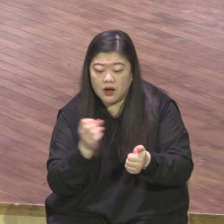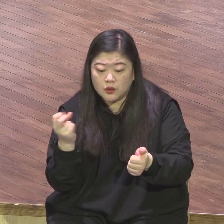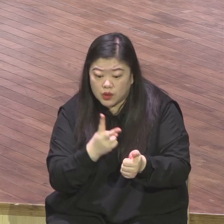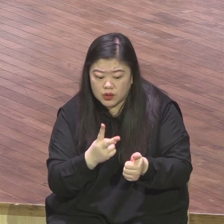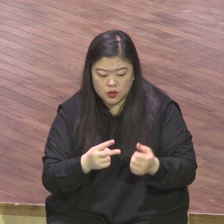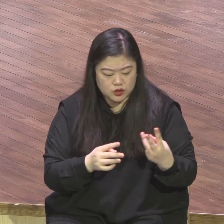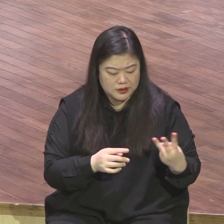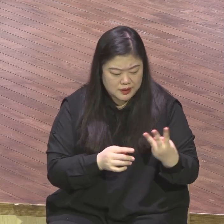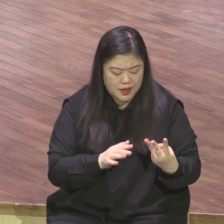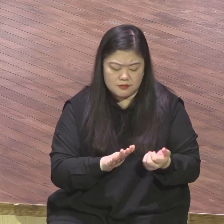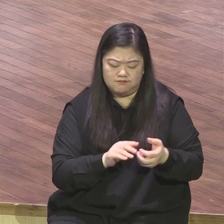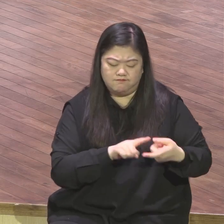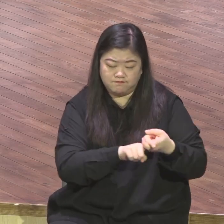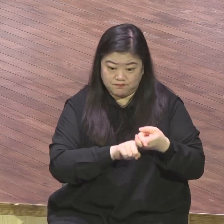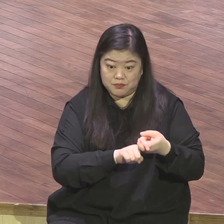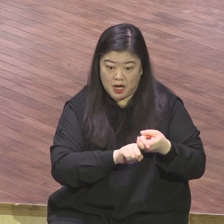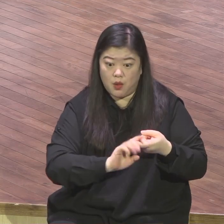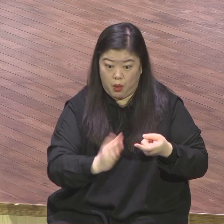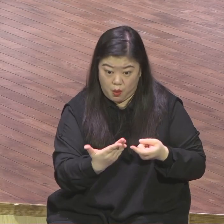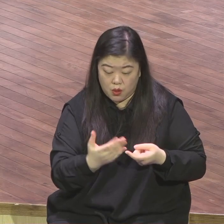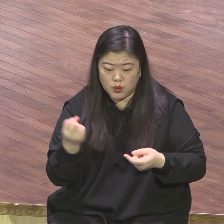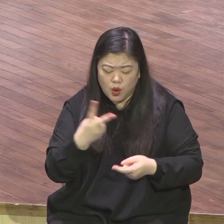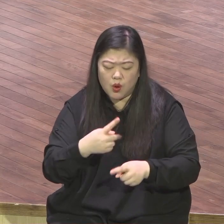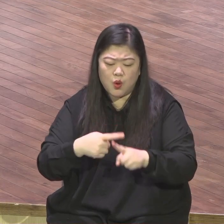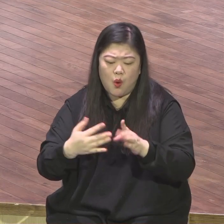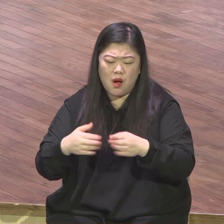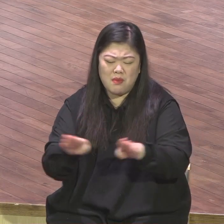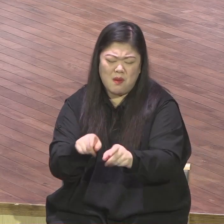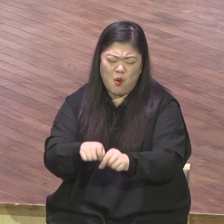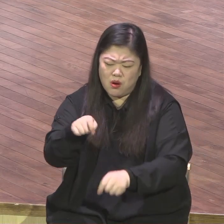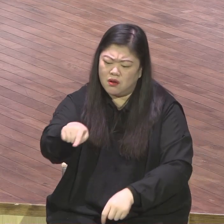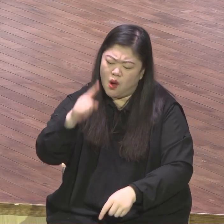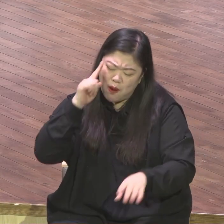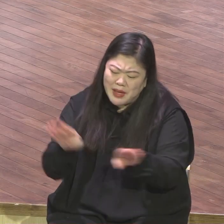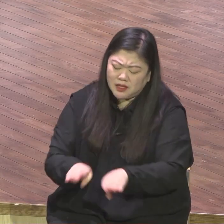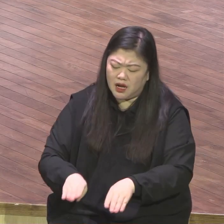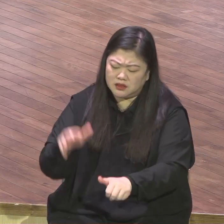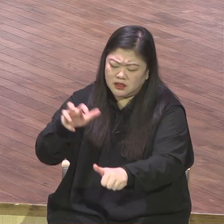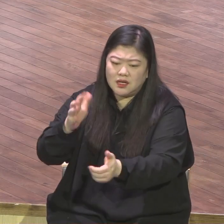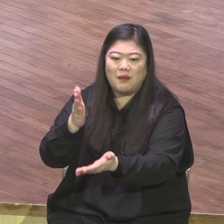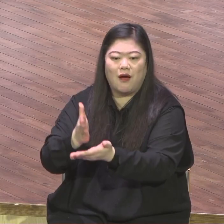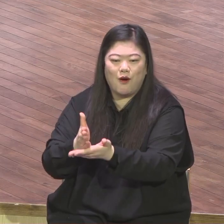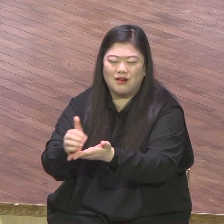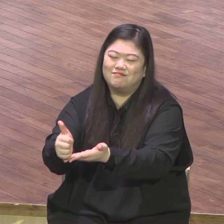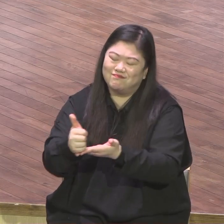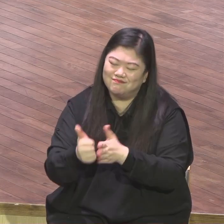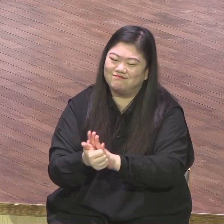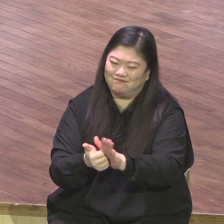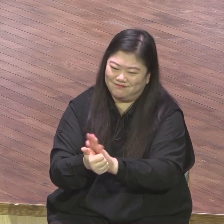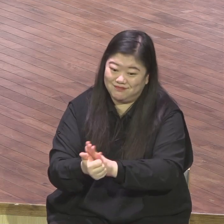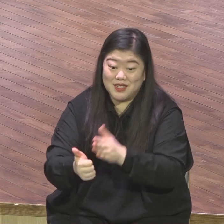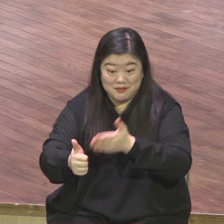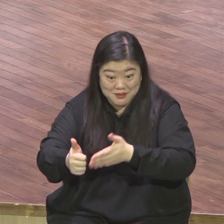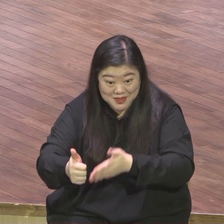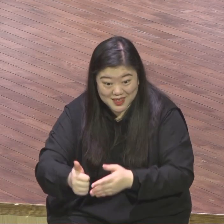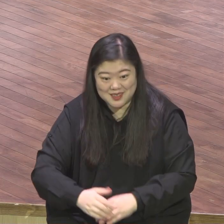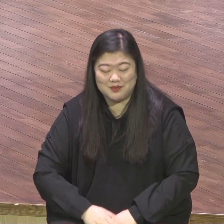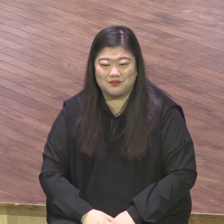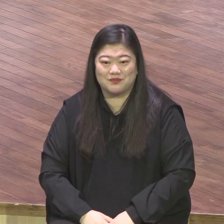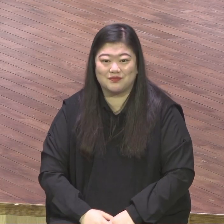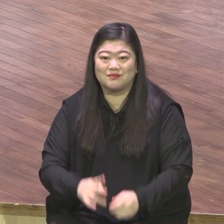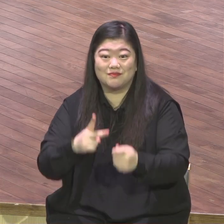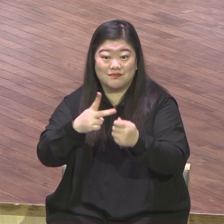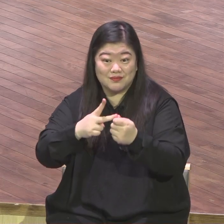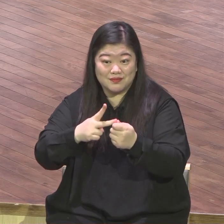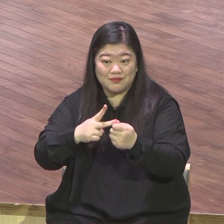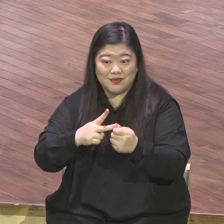품고 살리는 스타트만 주역되기를 주님으로 축복합니다. 두 번째로 생명 살리는 마음입니다.